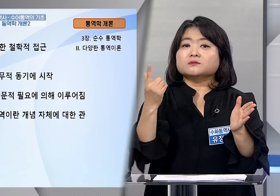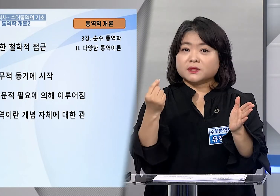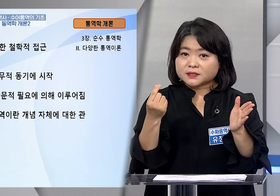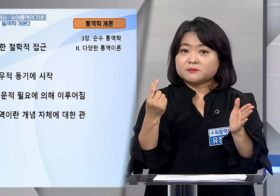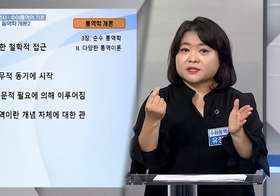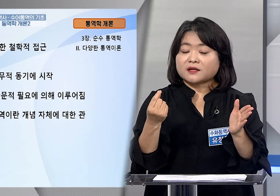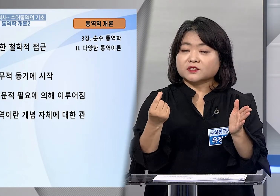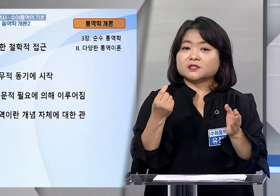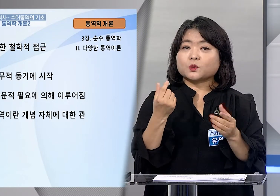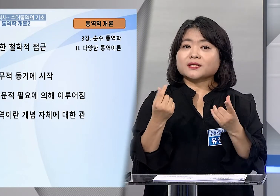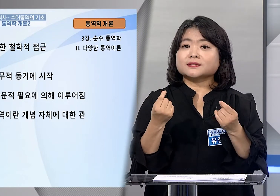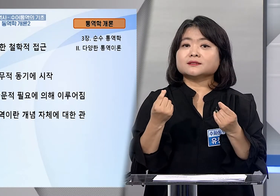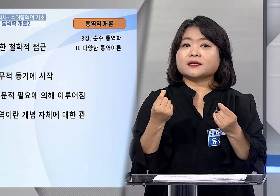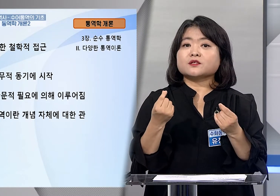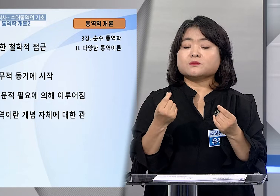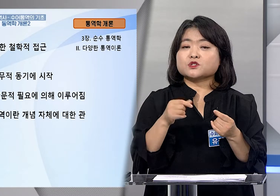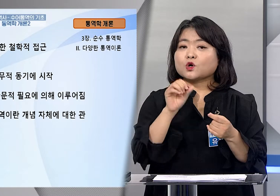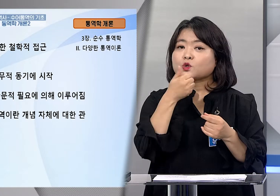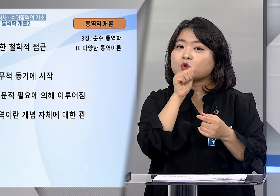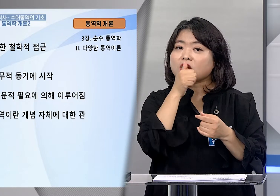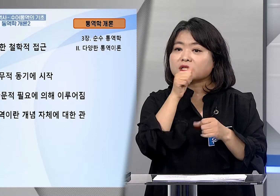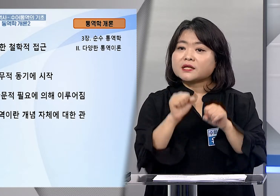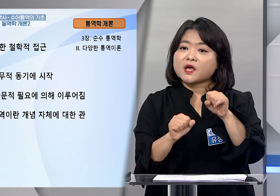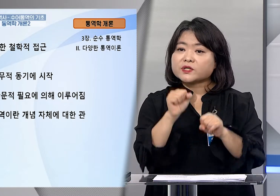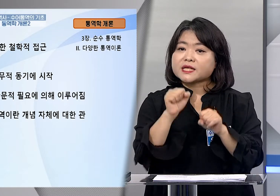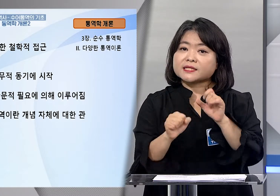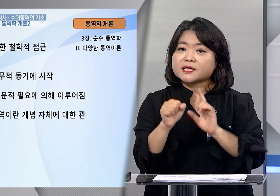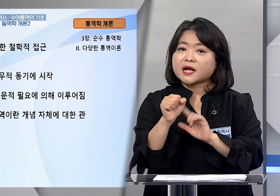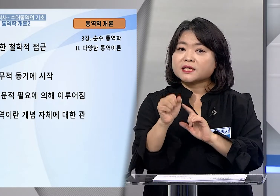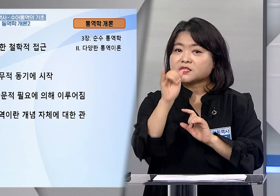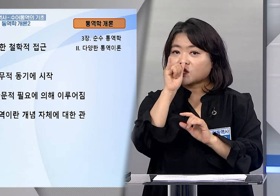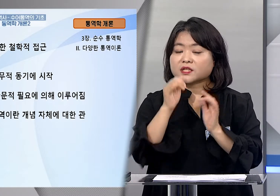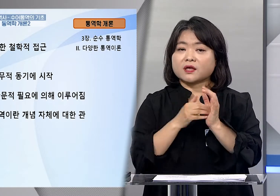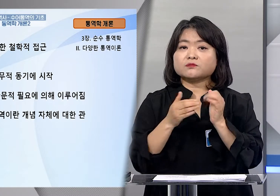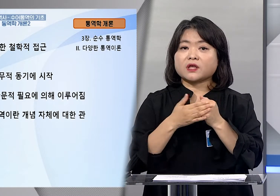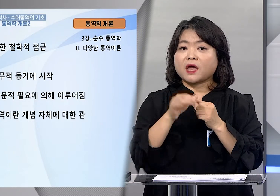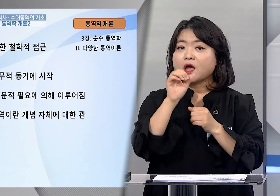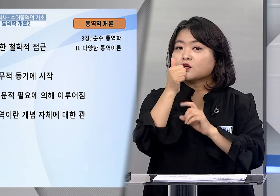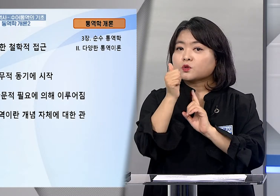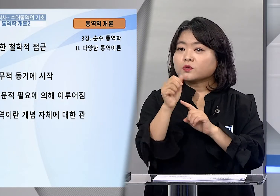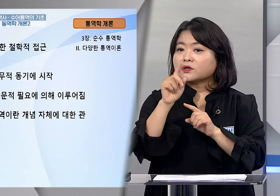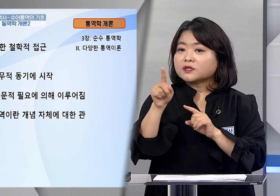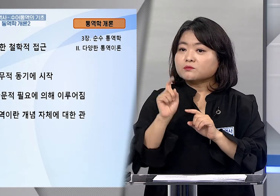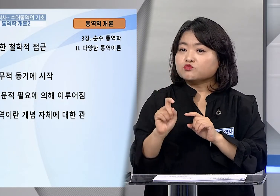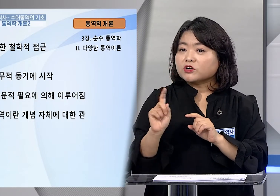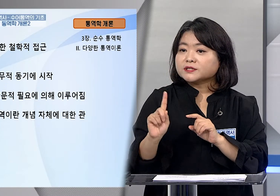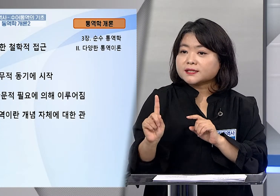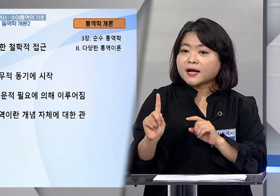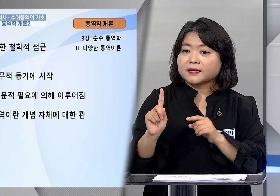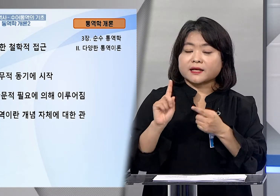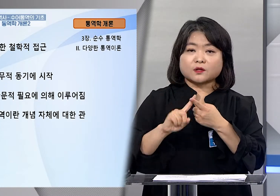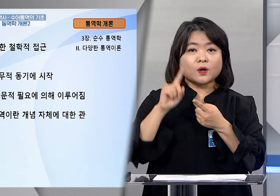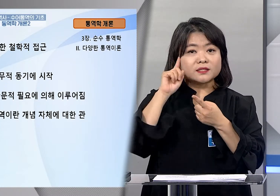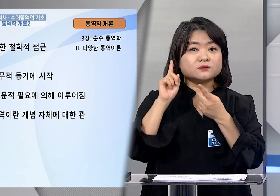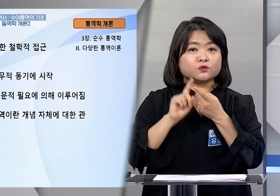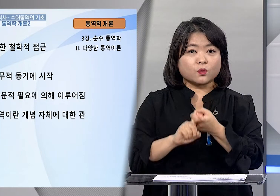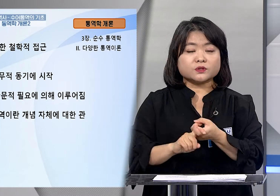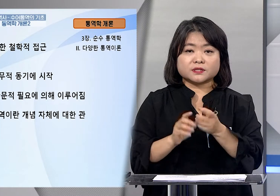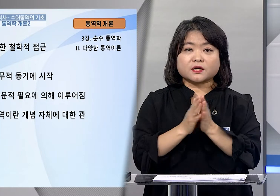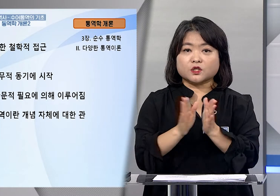맞습니다. 역시 똑같은 개념이죠. 통역이란 행위 자체가 있었기 때문에 통역이란 무엇일까에 대한 관심으로 시작이